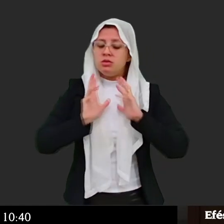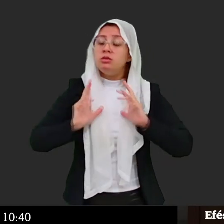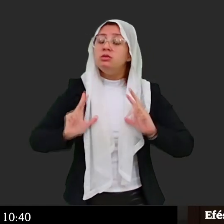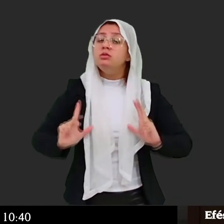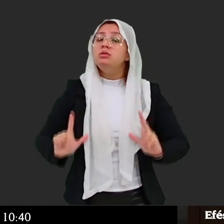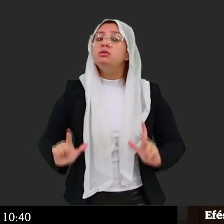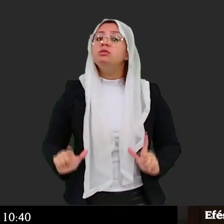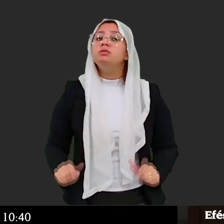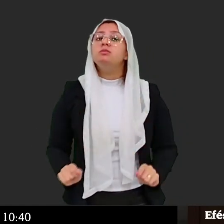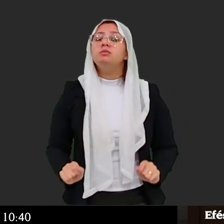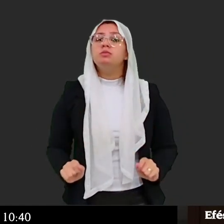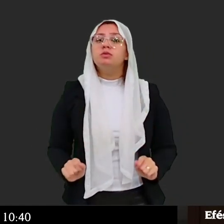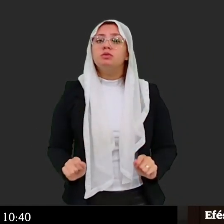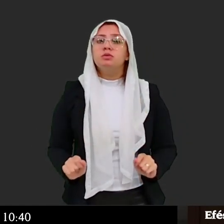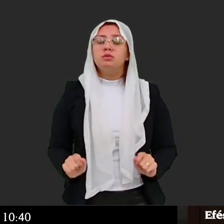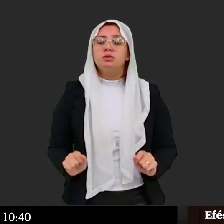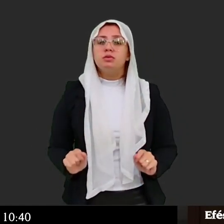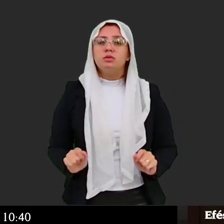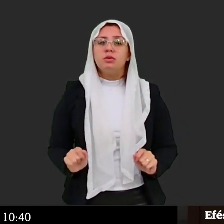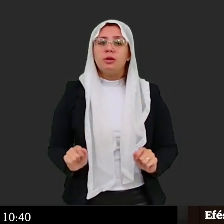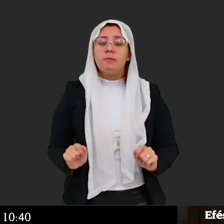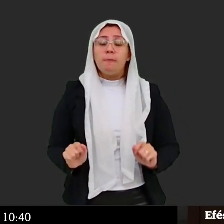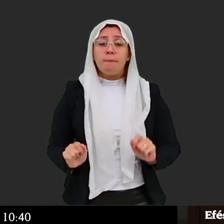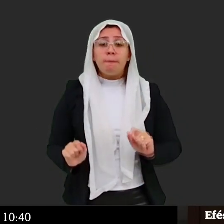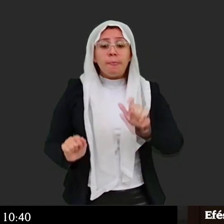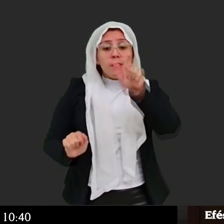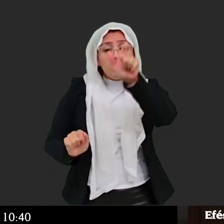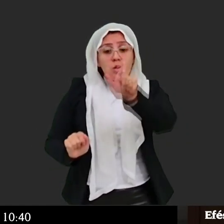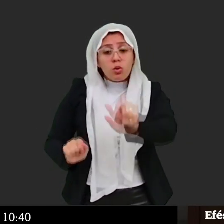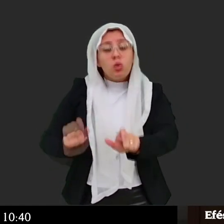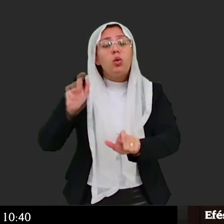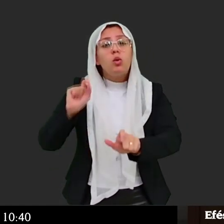Antes, sede uns para com os outros benignos,